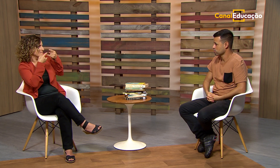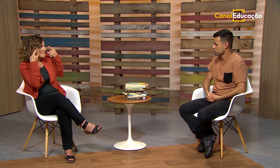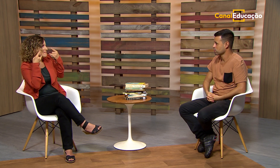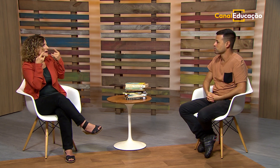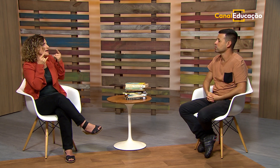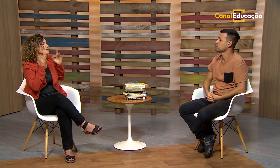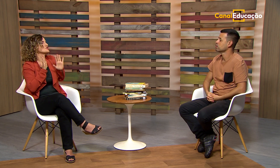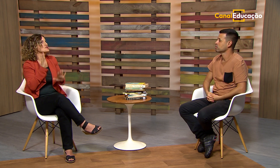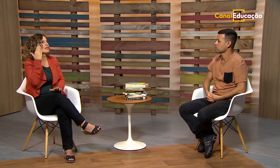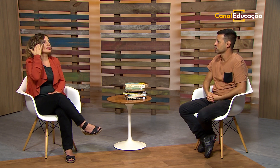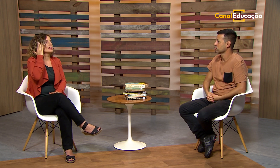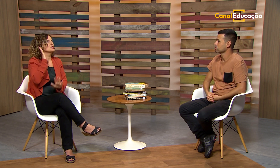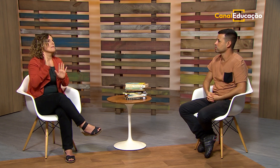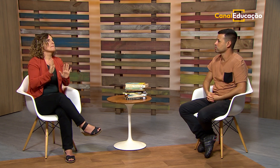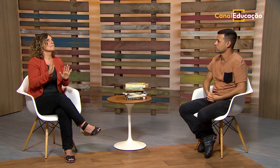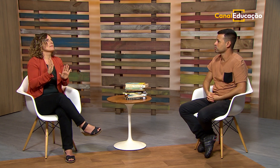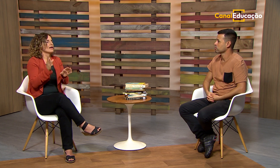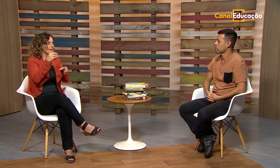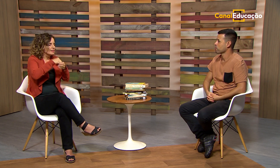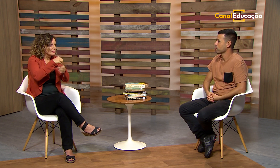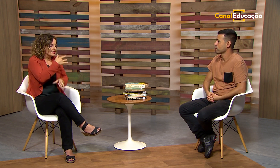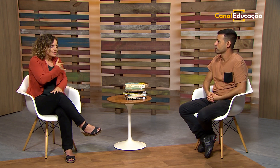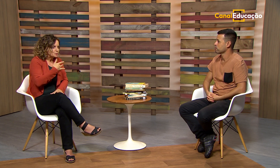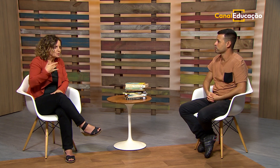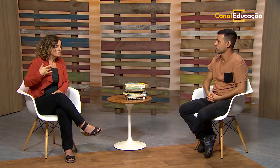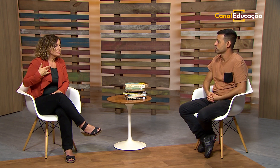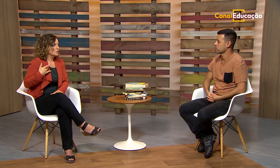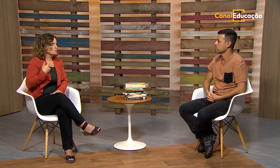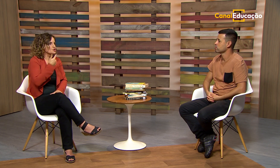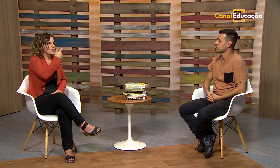foi abordada. E quanto a outras temáticas, como a